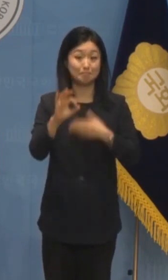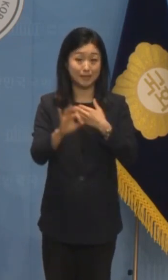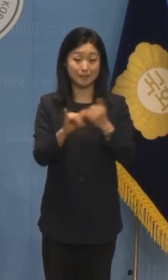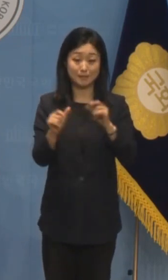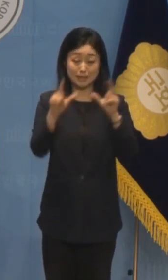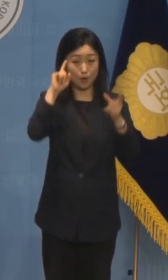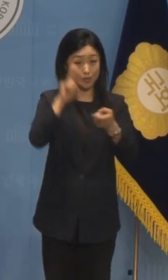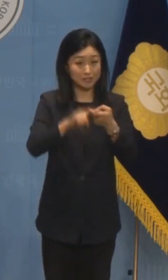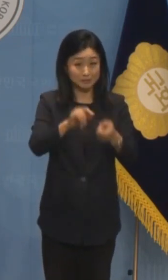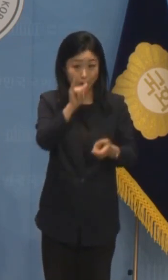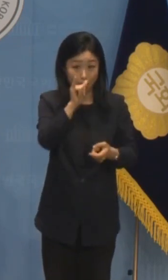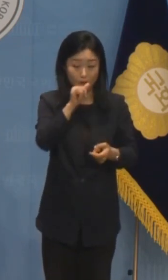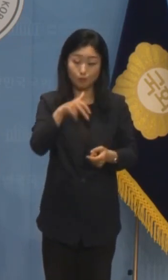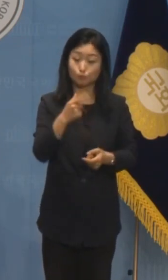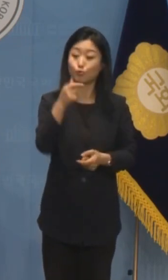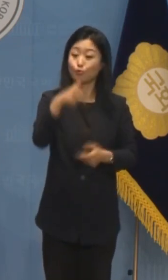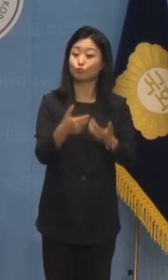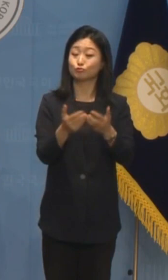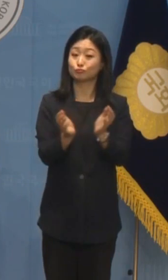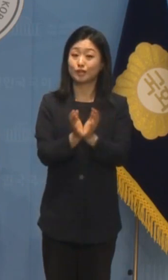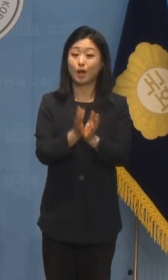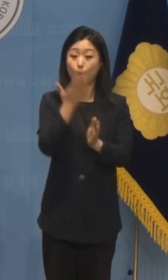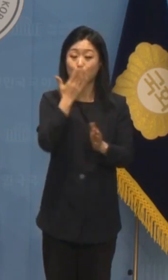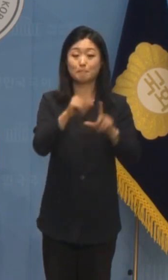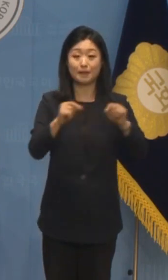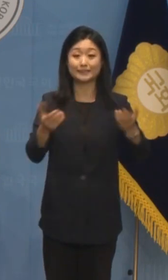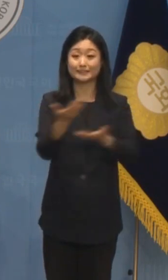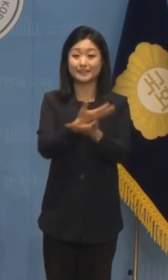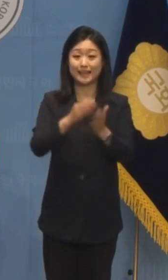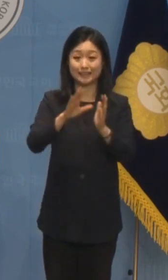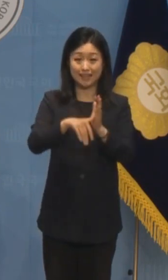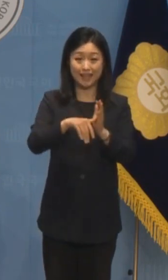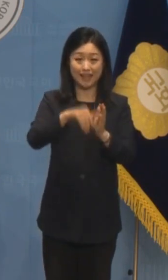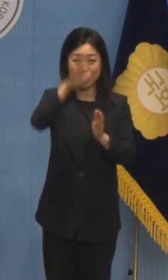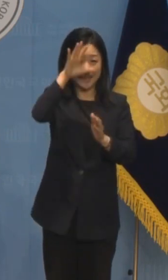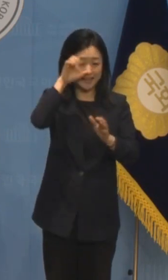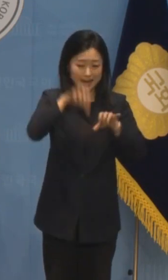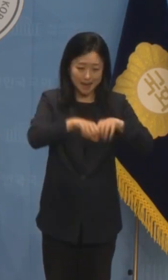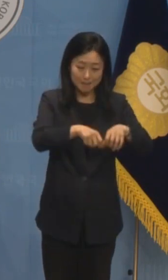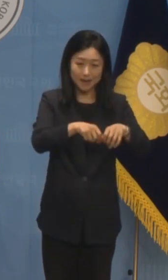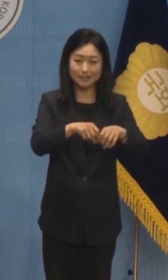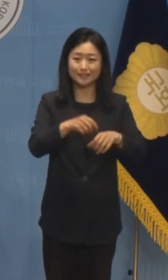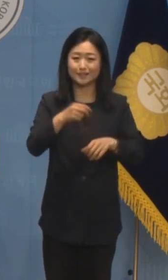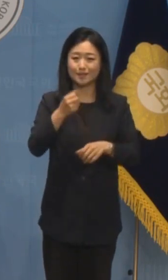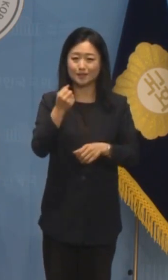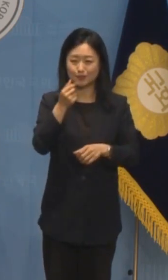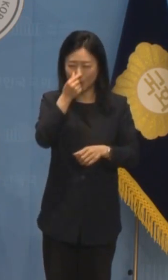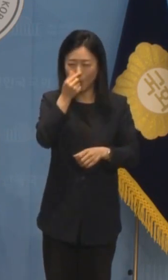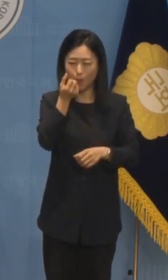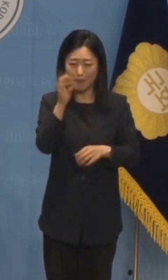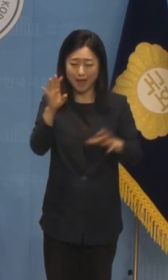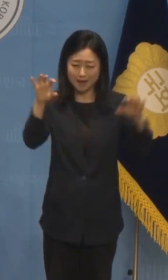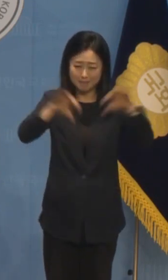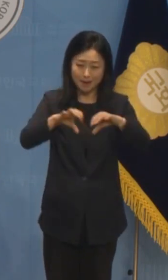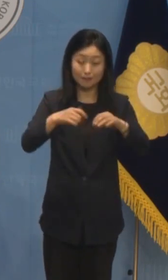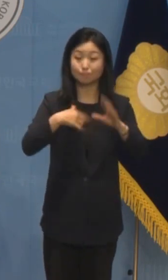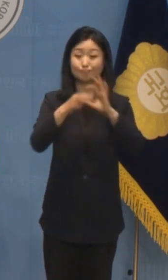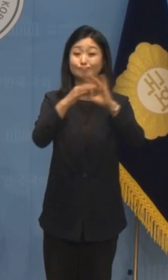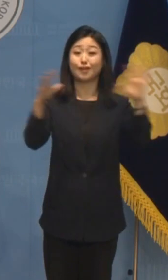한다면 조국혁신당은 오늘 만찬에서 계란을 말든 소맥을 말든 뭘 말든 개의치